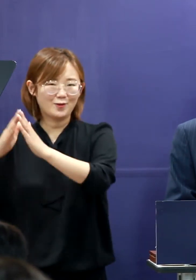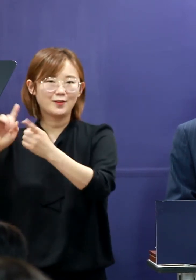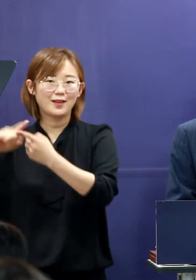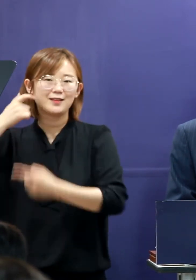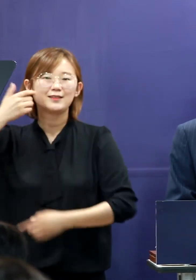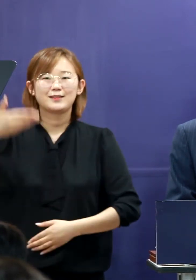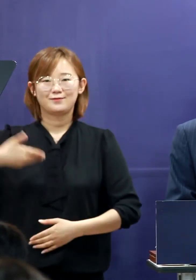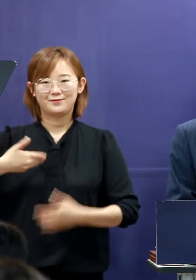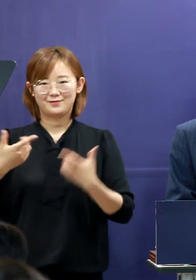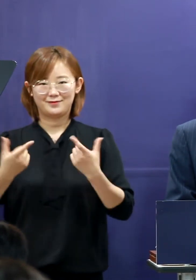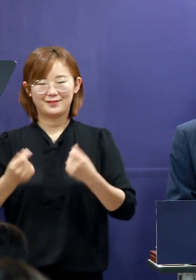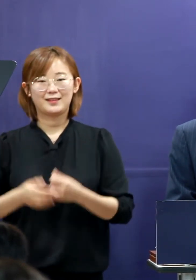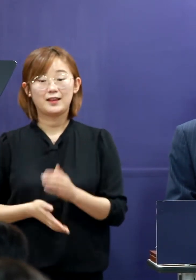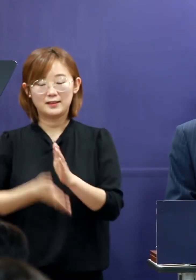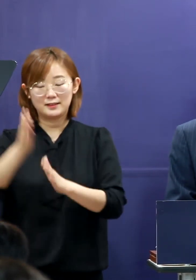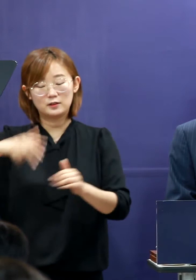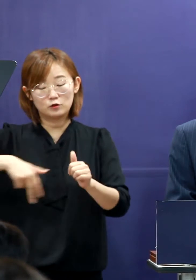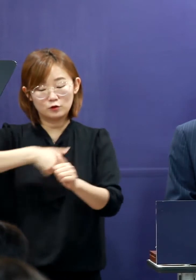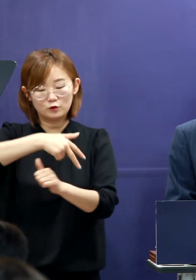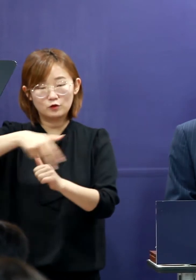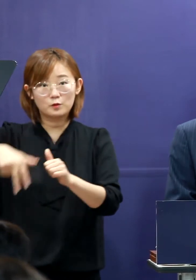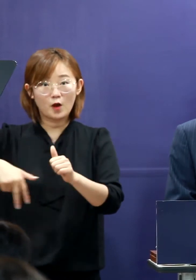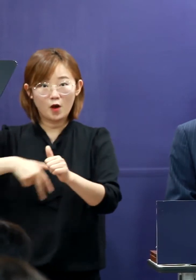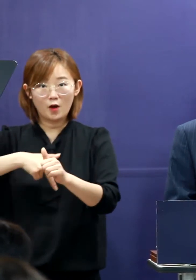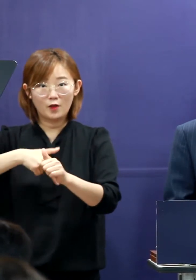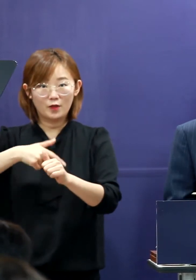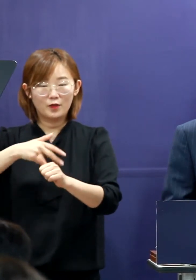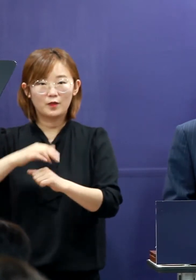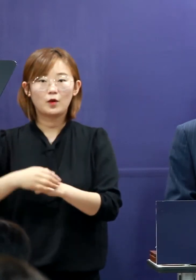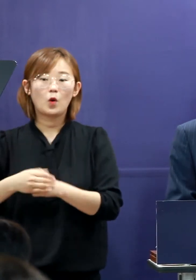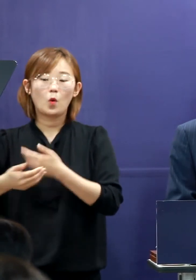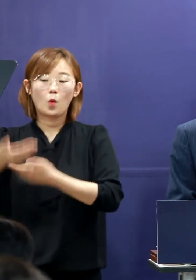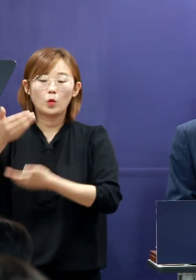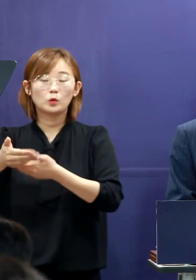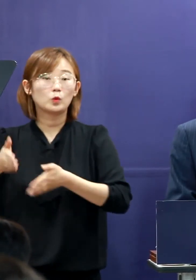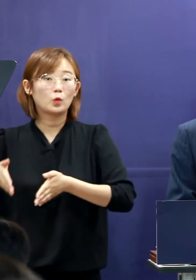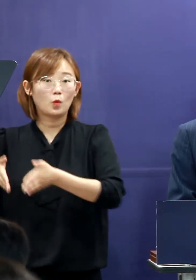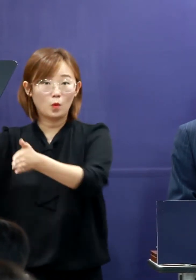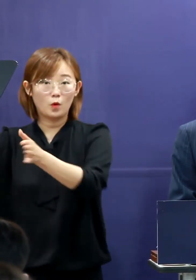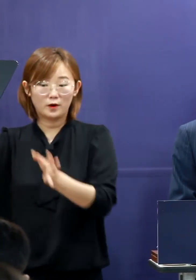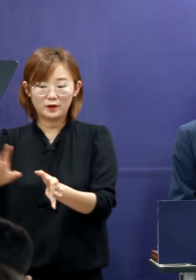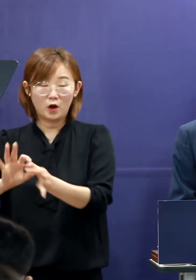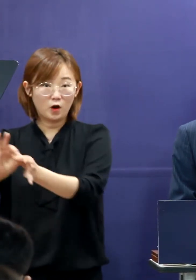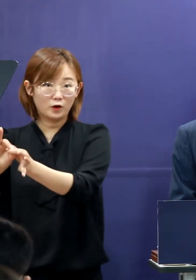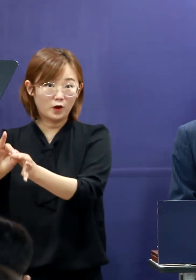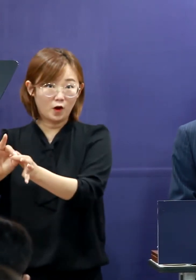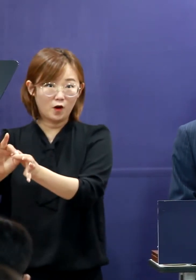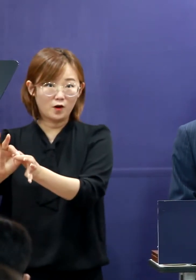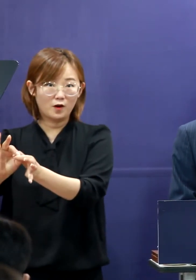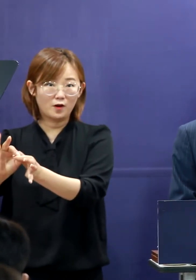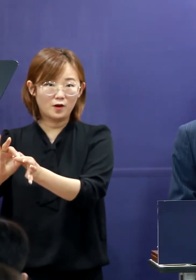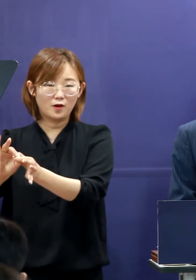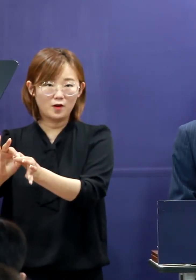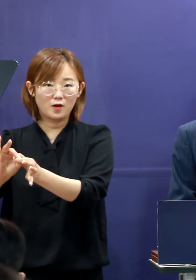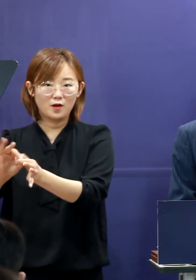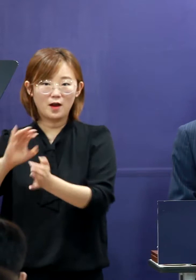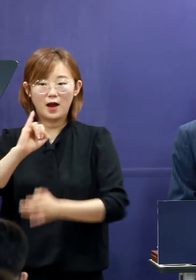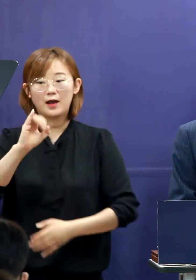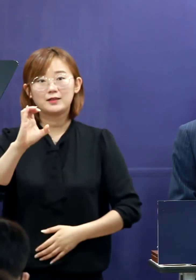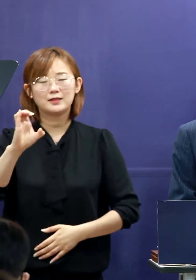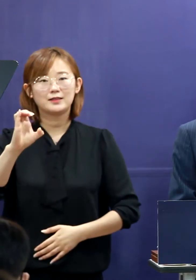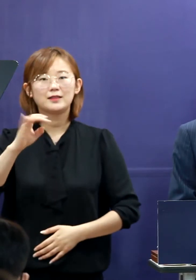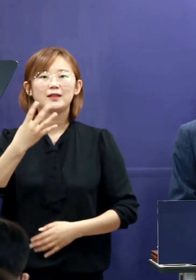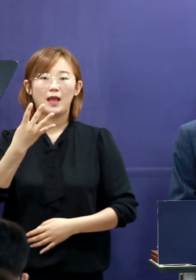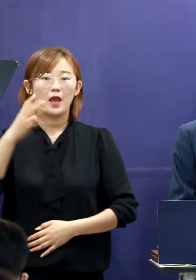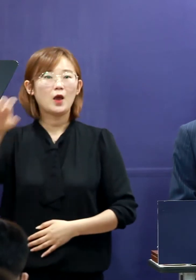현재 우리 시 인근에는 모두 이제 고속도로 접근하는 나들목이 4군데가 있습니다.